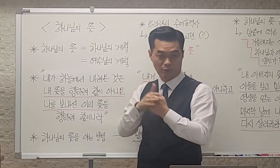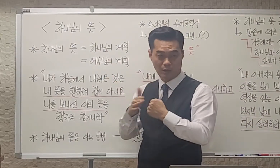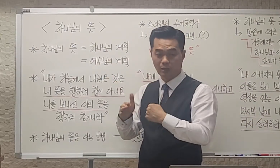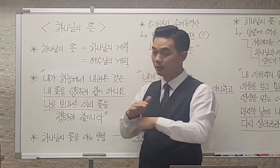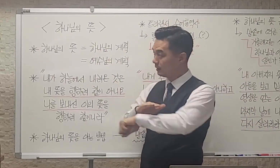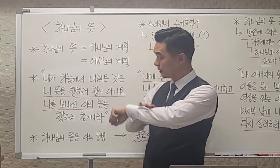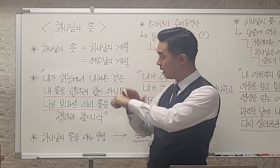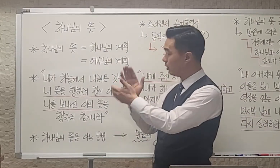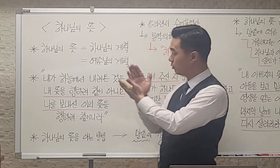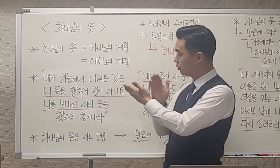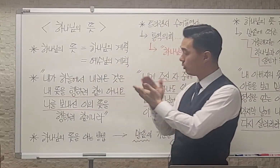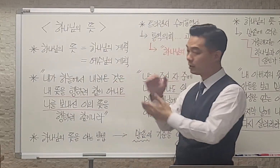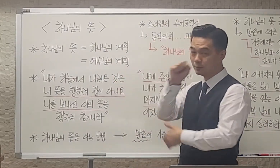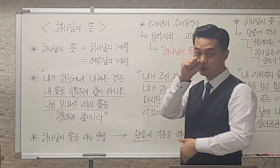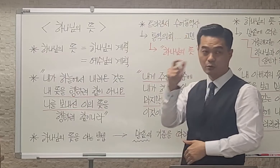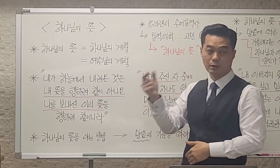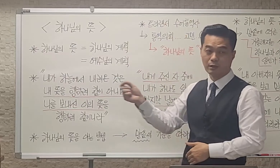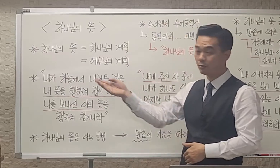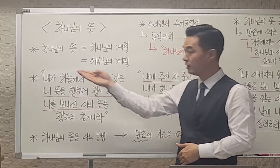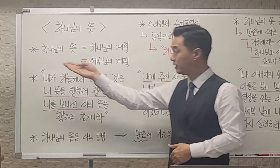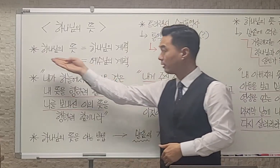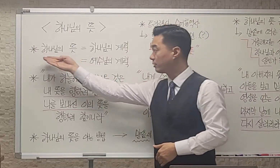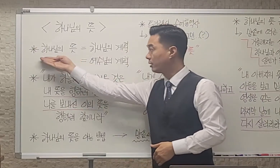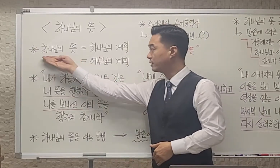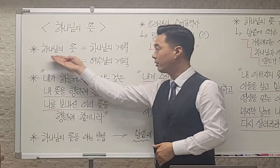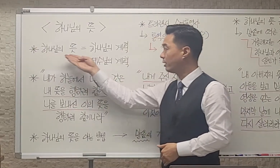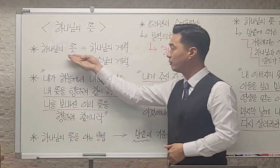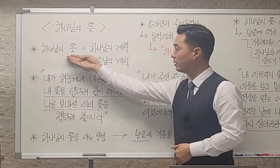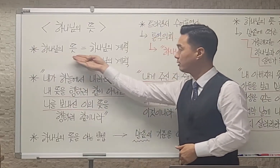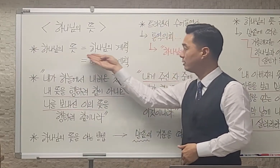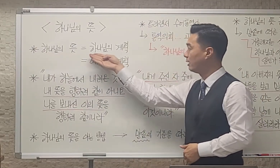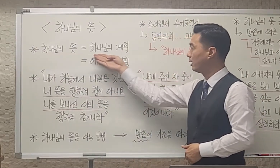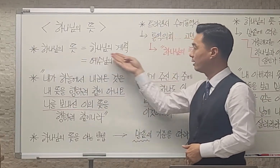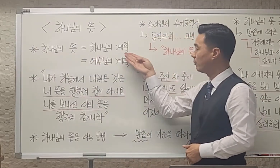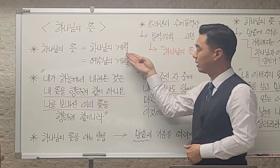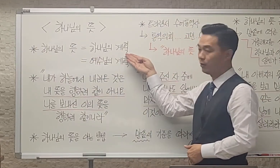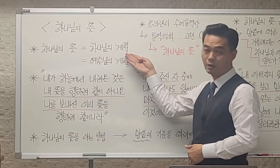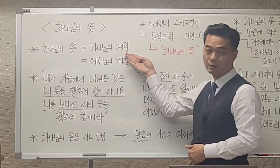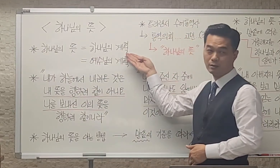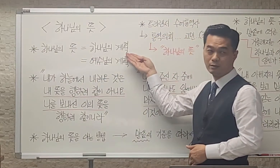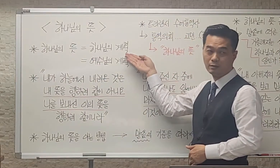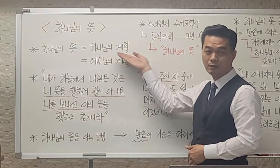때문에 잘 분별하시면 좋을 것 같아요. 자, 이렇게 써놨어요. 하나님의 뜻, 하나님의 계획.